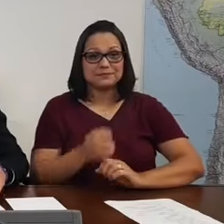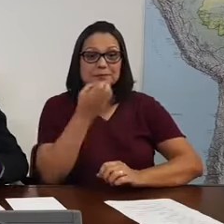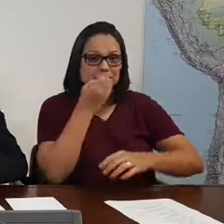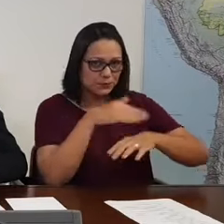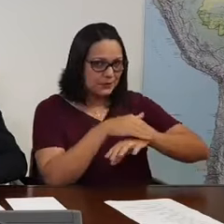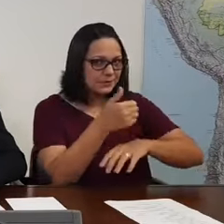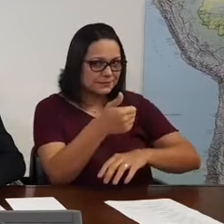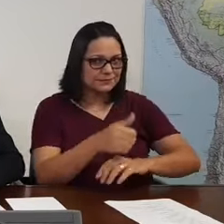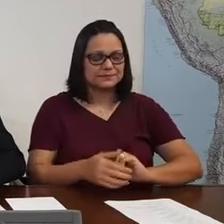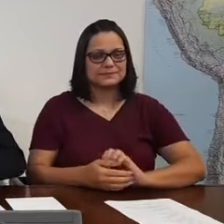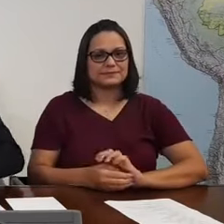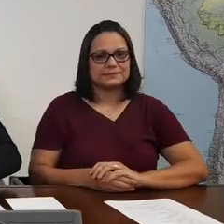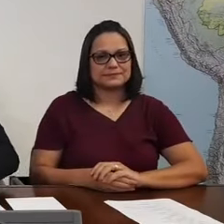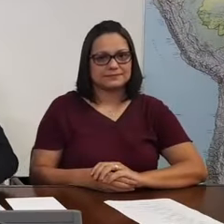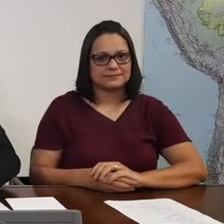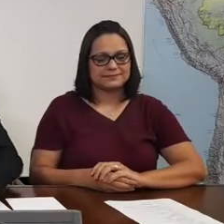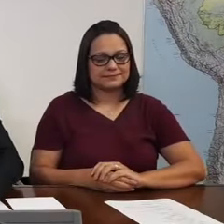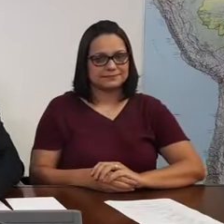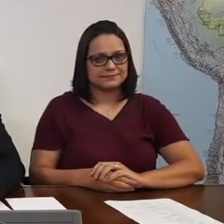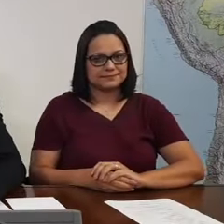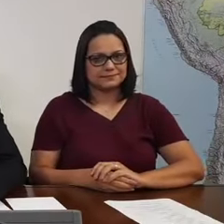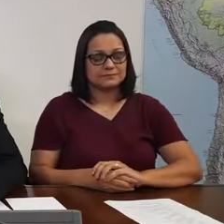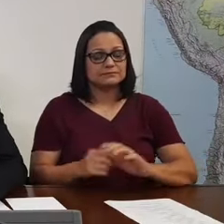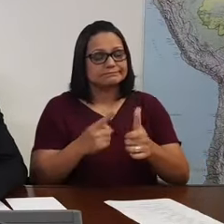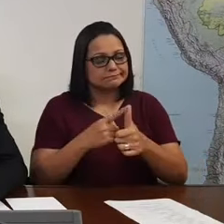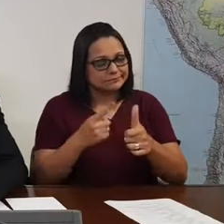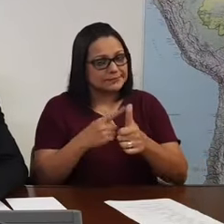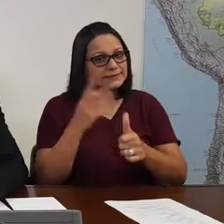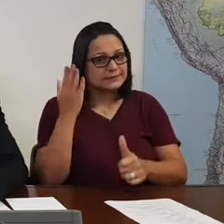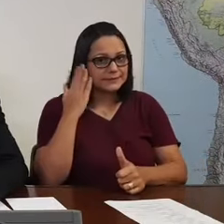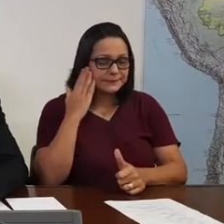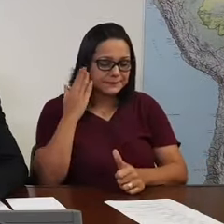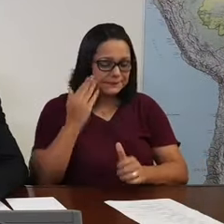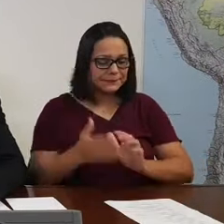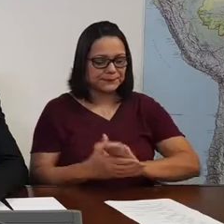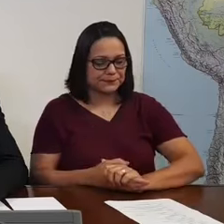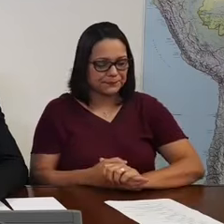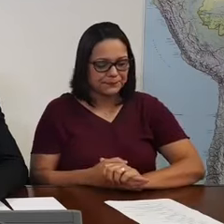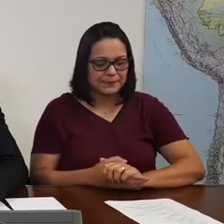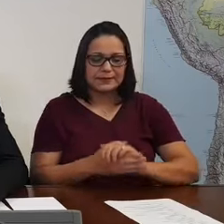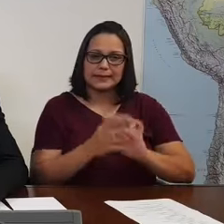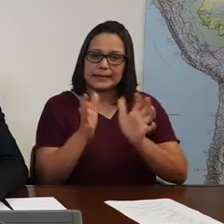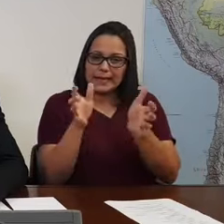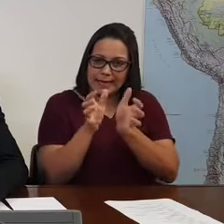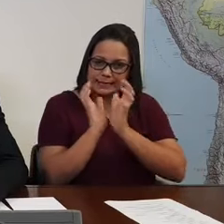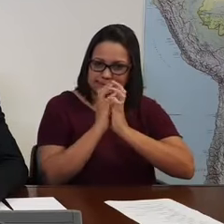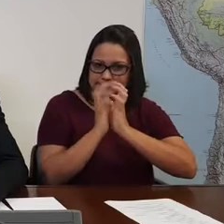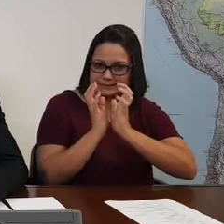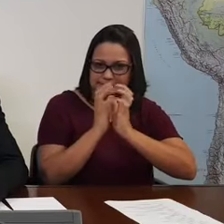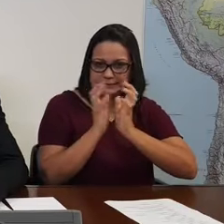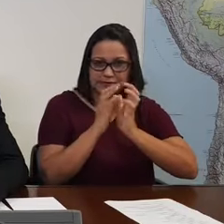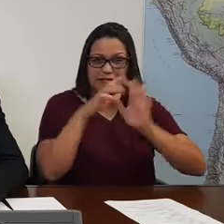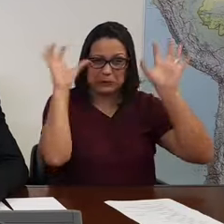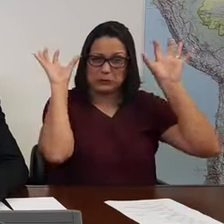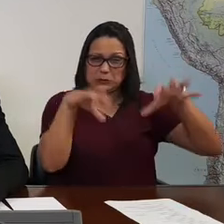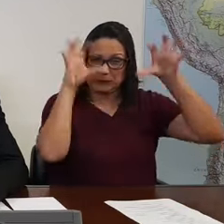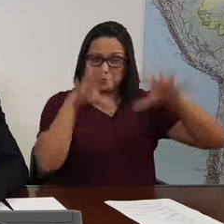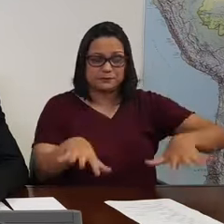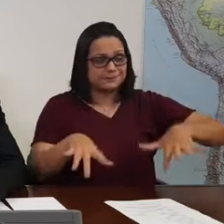todos. Primeiramente, né, tivemos enchentes em Recife, região metropolitana, lamentavelmente com